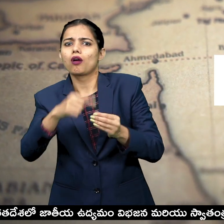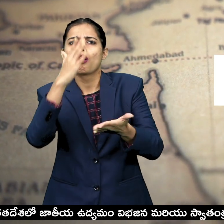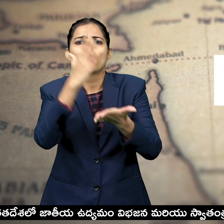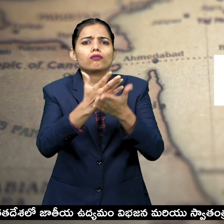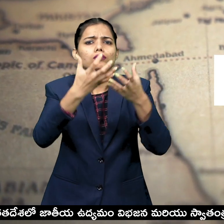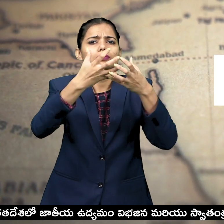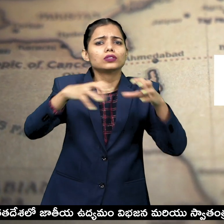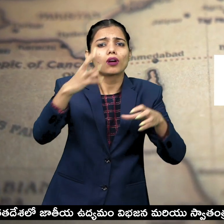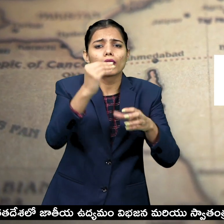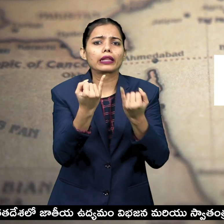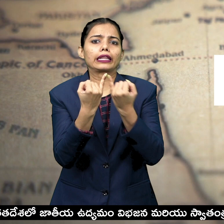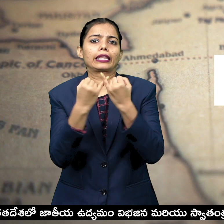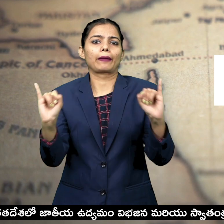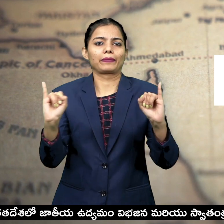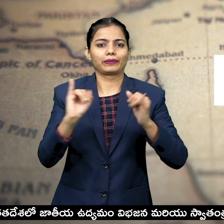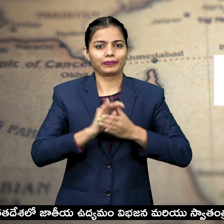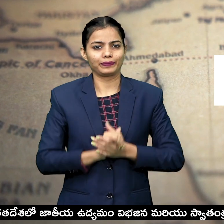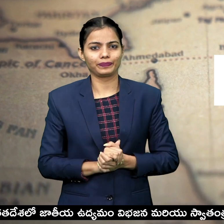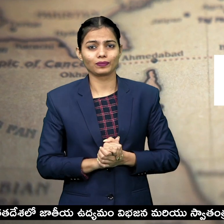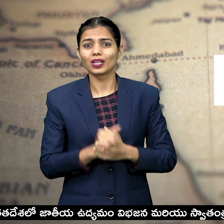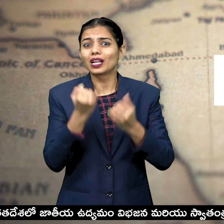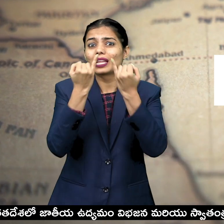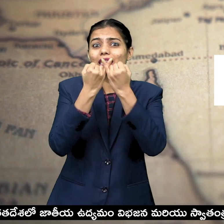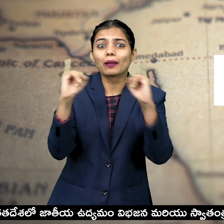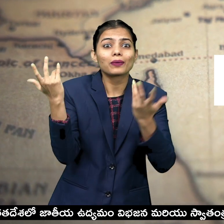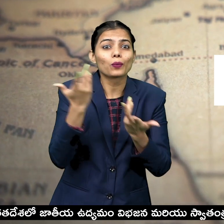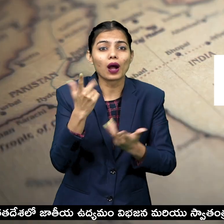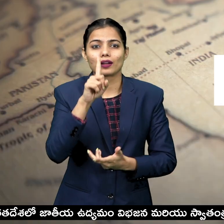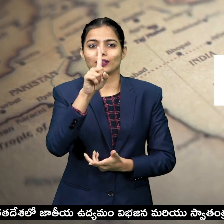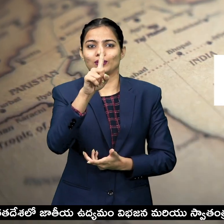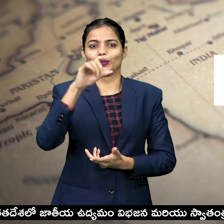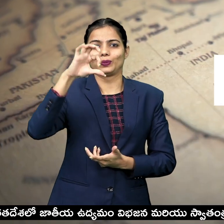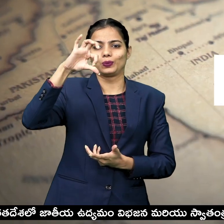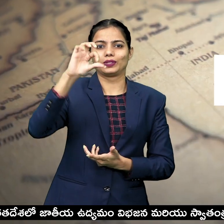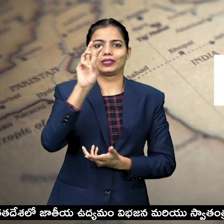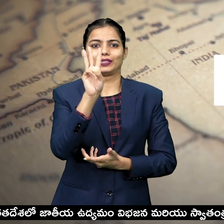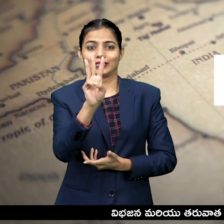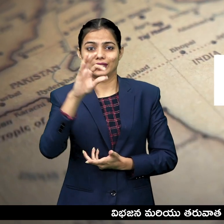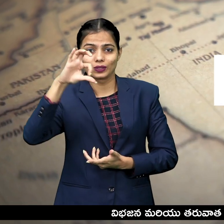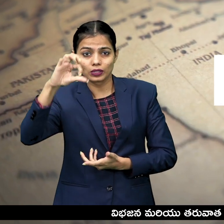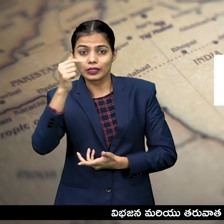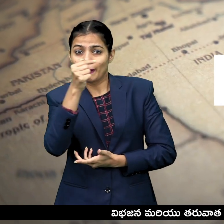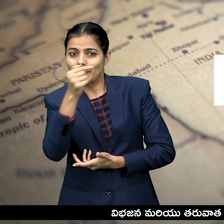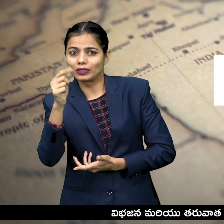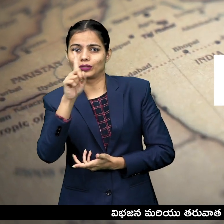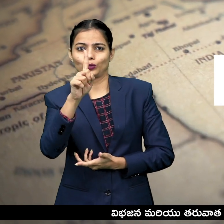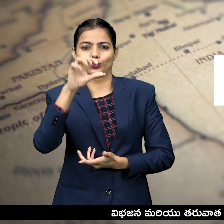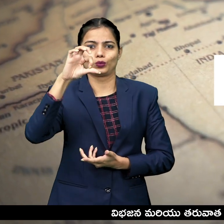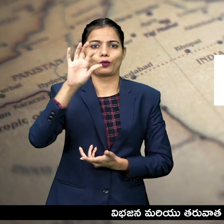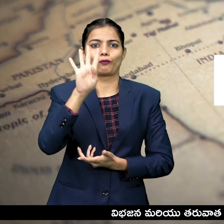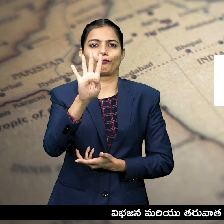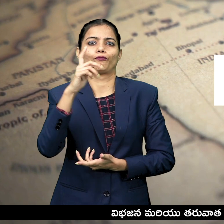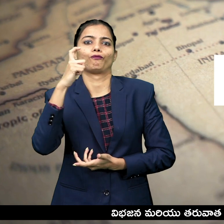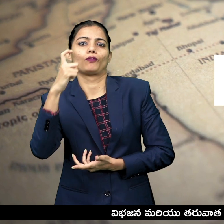1947 10వ తరగతి సోషల్ స్టడీస్ అనే అంశం నుండి విభజన మరియు తరువాత